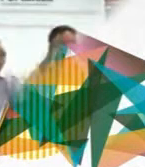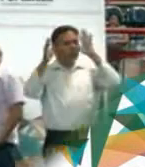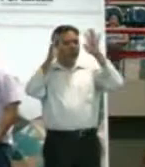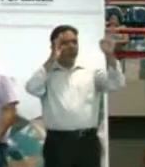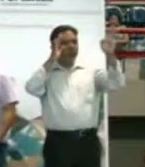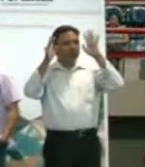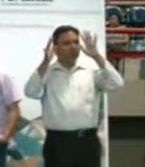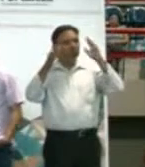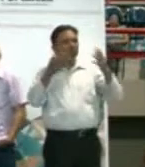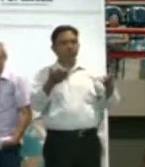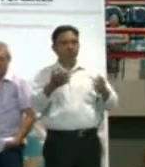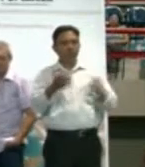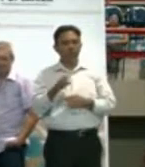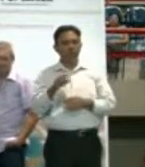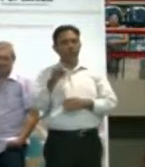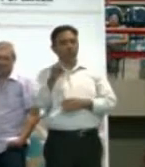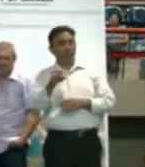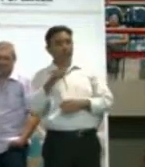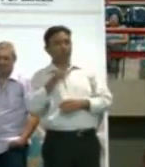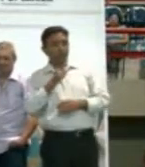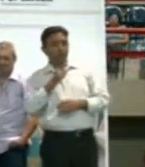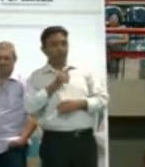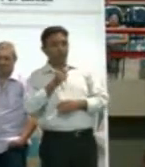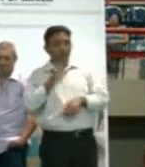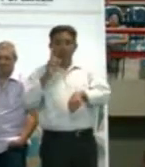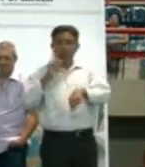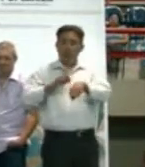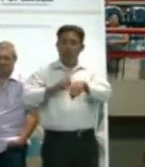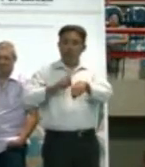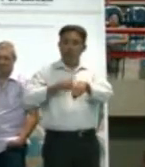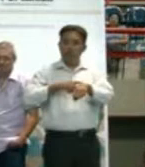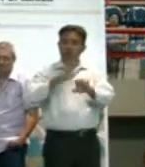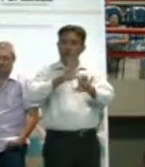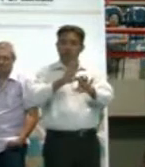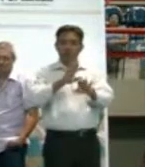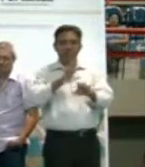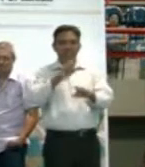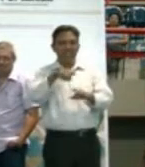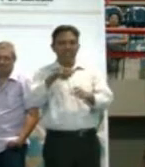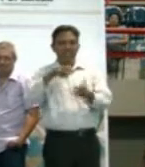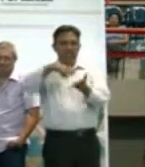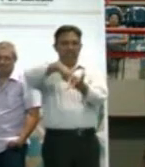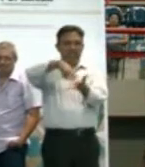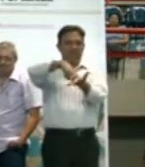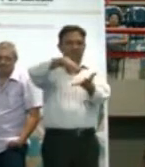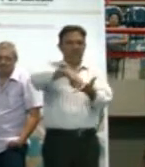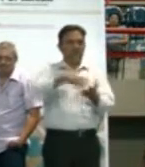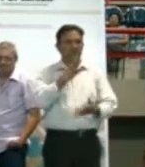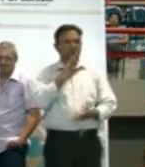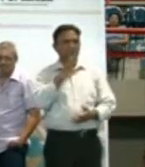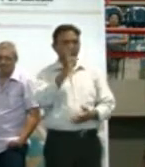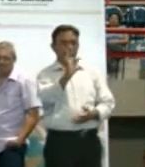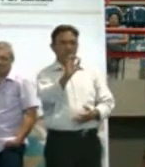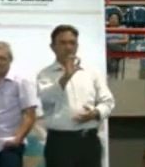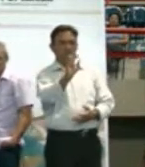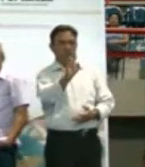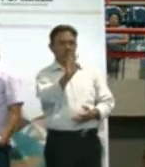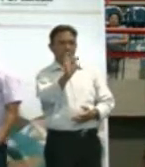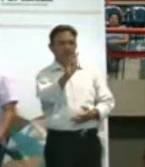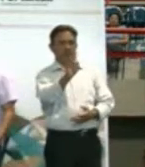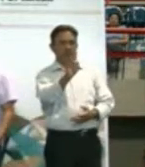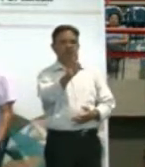Pois bem, aqui passou em determinado momento alguma coisa sobre tortura, e é bom que a gente tenha essa